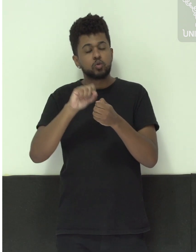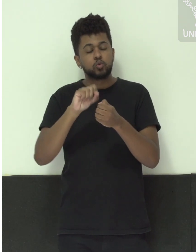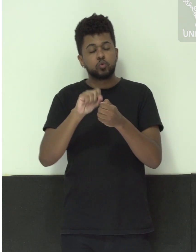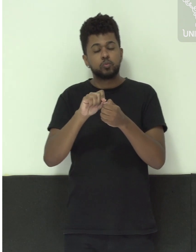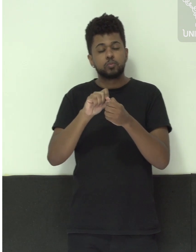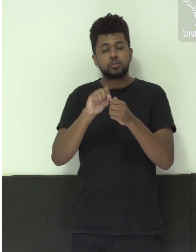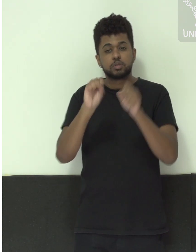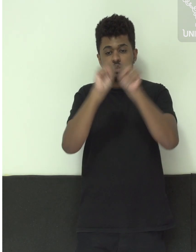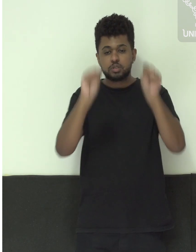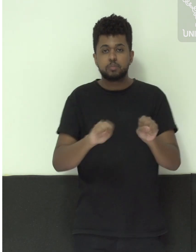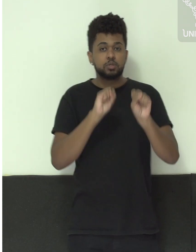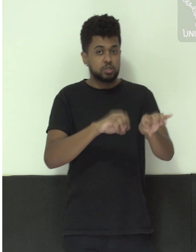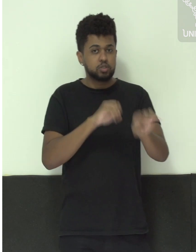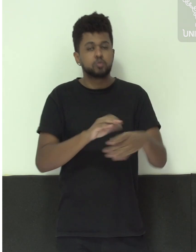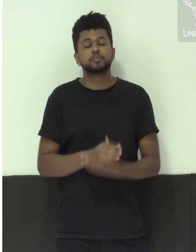de ensino.